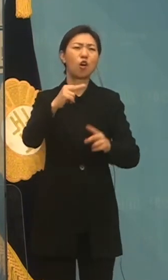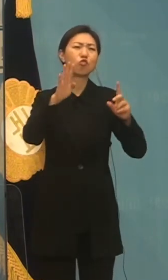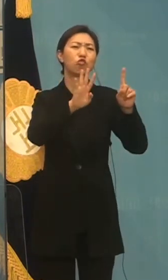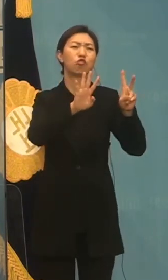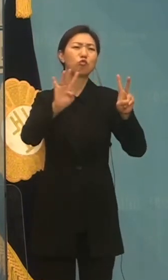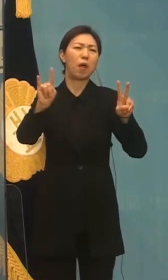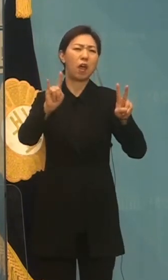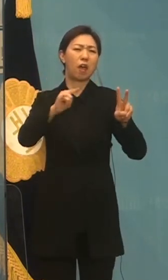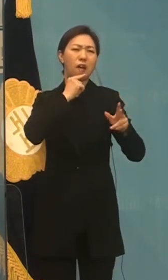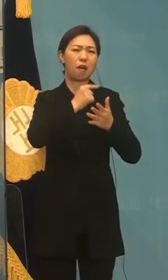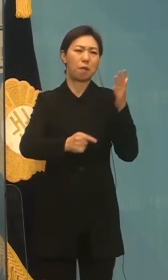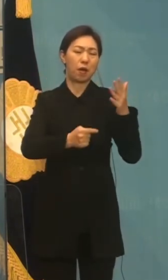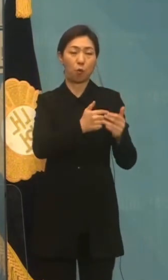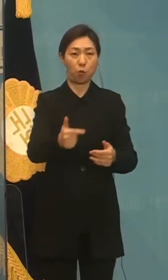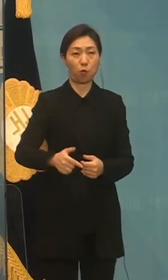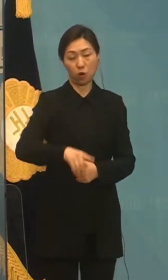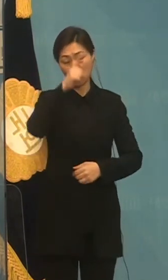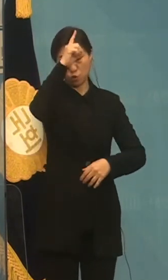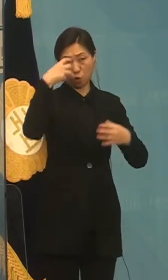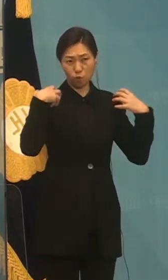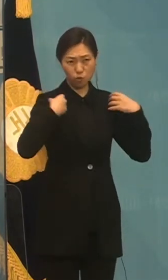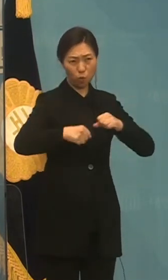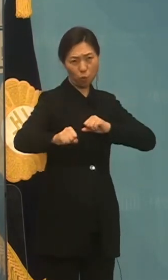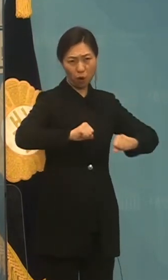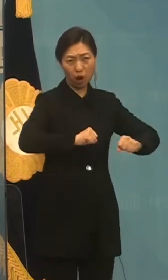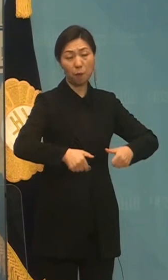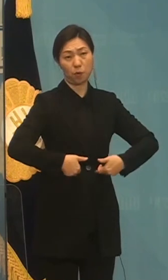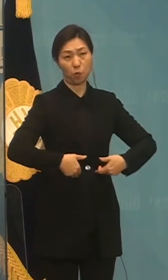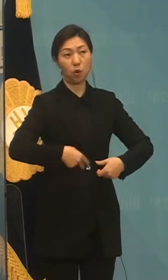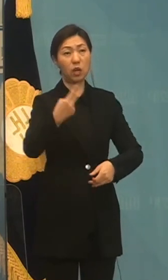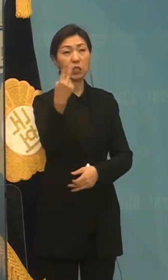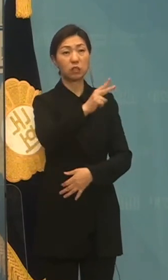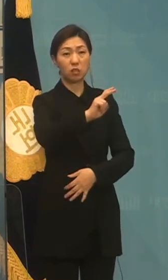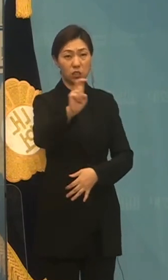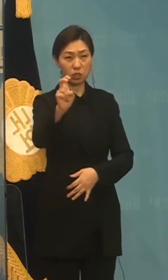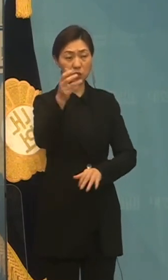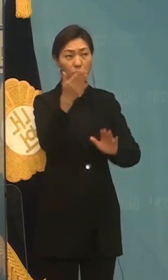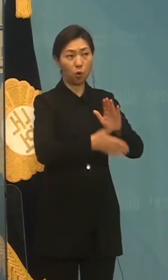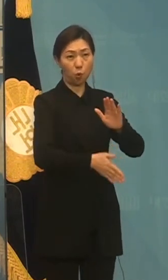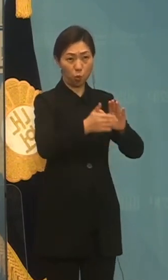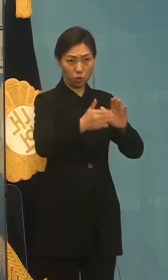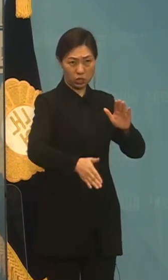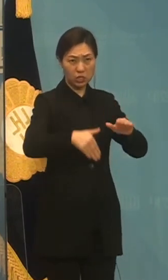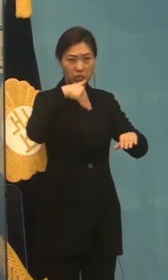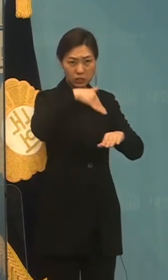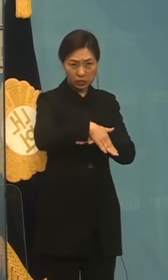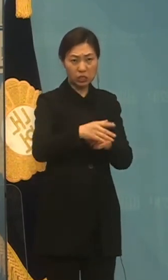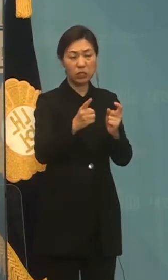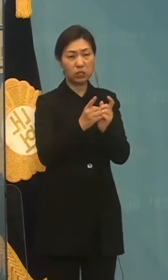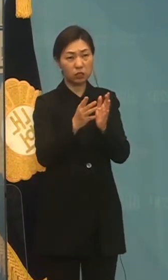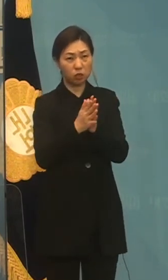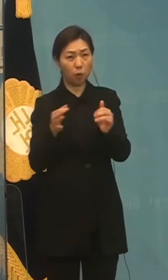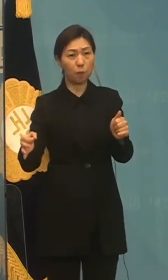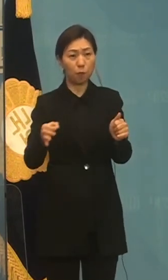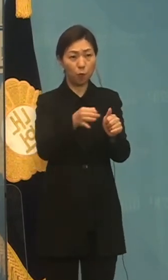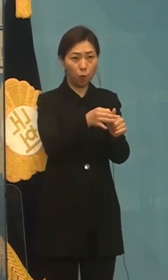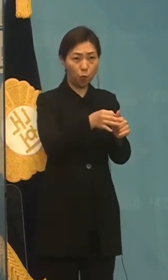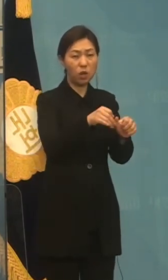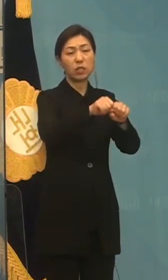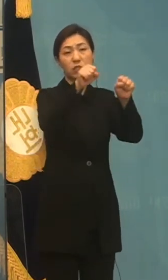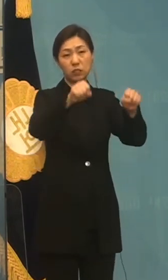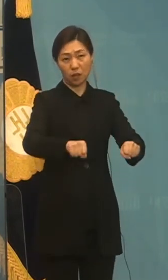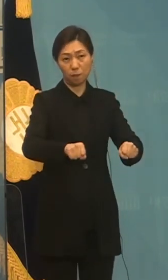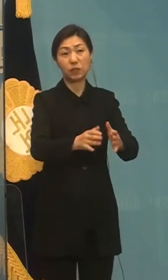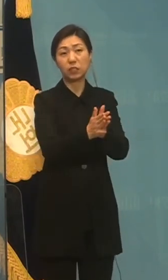정부가 나서야 합니다. 정부는 지난 2020년 공익형 직불제 체계를 도입하면서